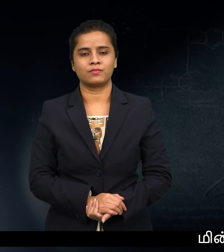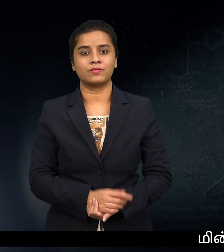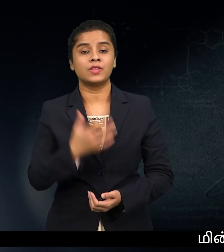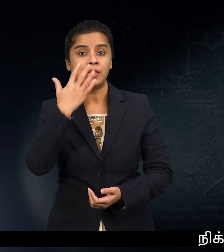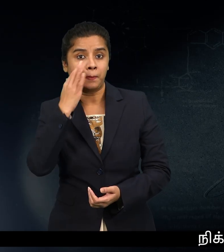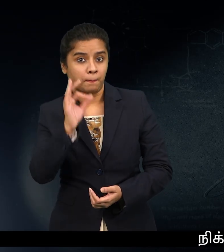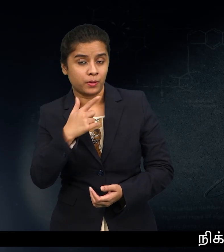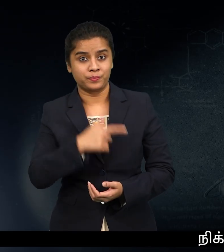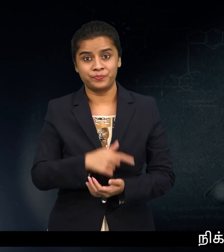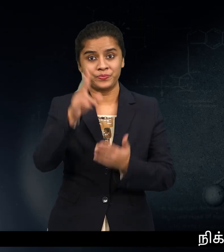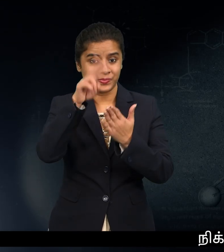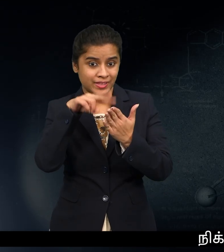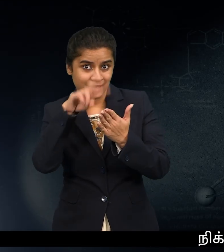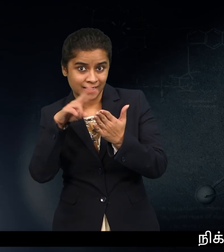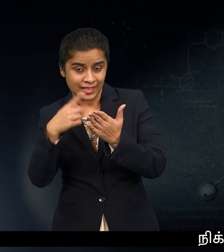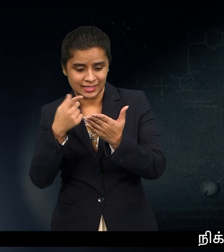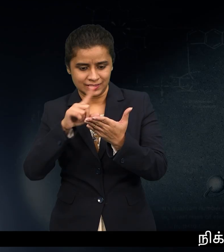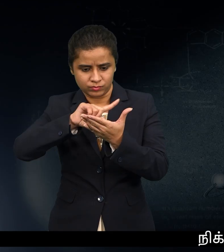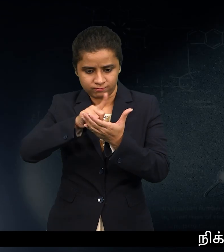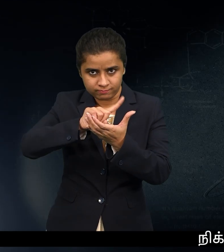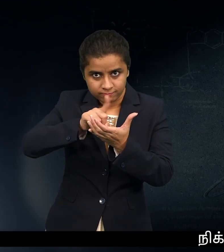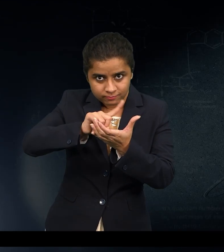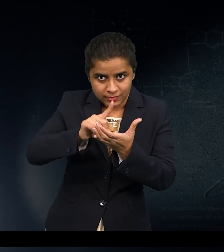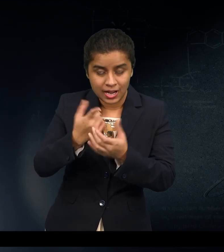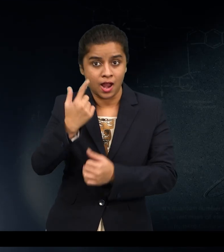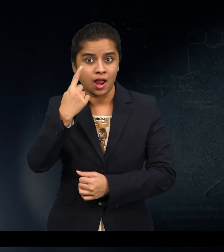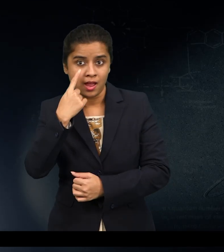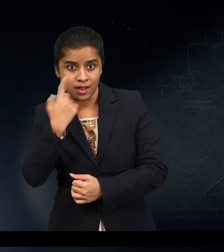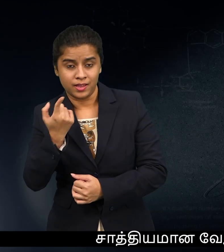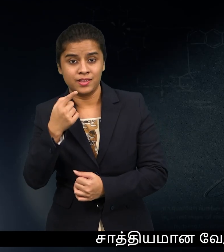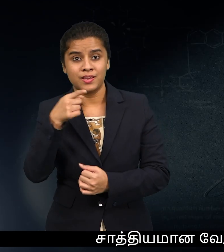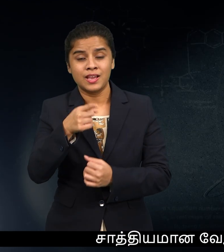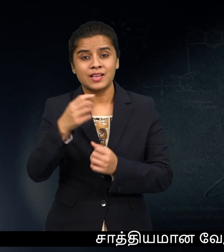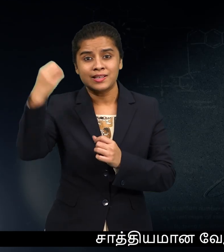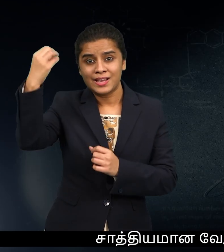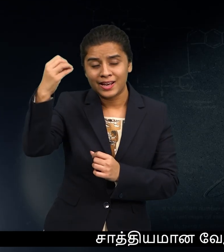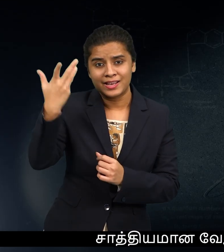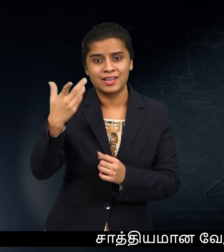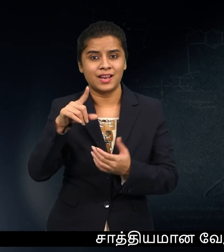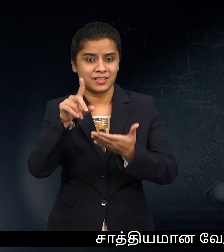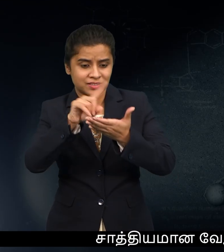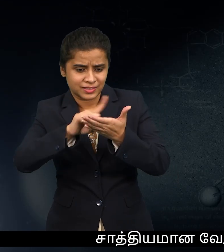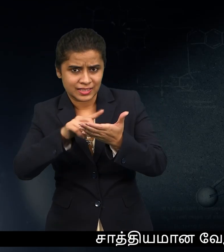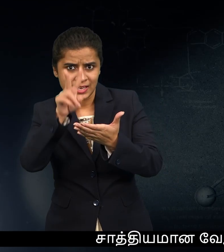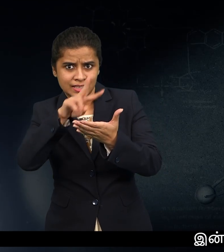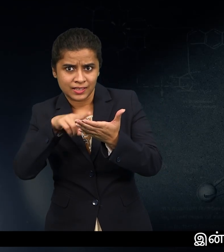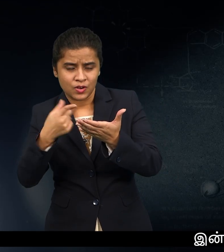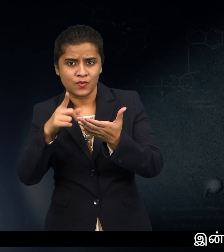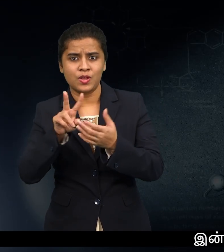மின்சுற்றில் உள்ள நிக்ரோம் கம்பி XY முழுவதும் மின்னழுத்த வேறுபாட்டிற்கு வோல்ட் மீட்டர் V